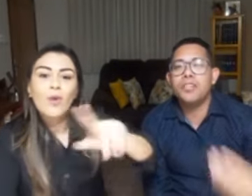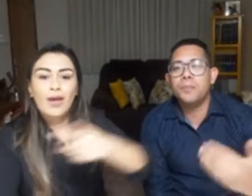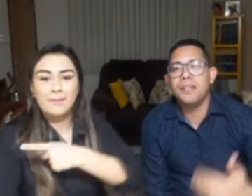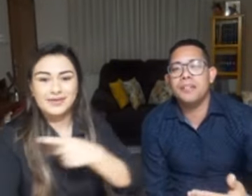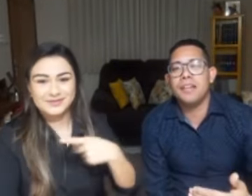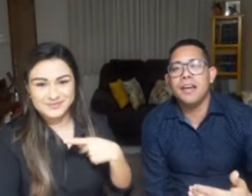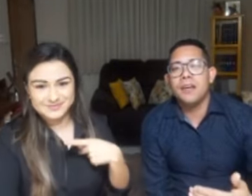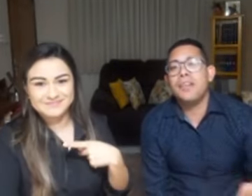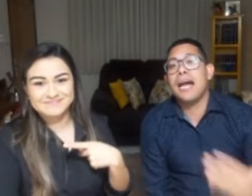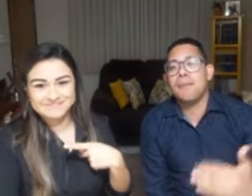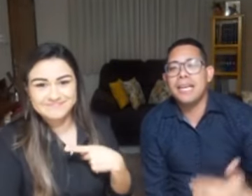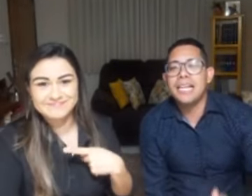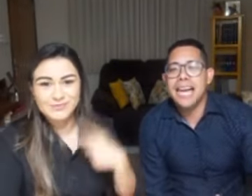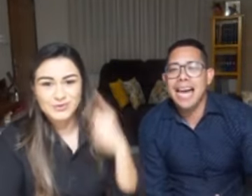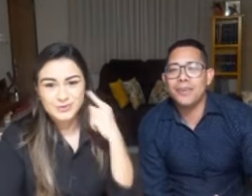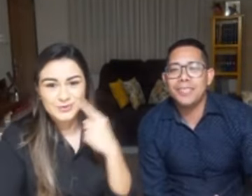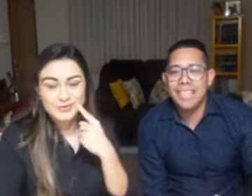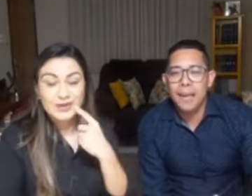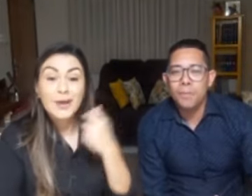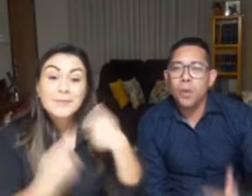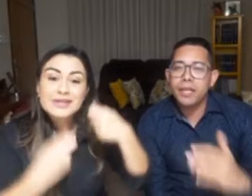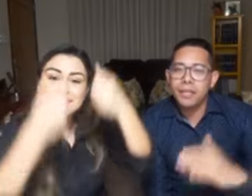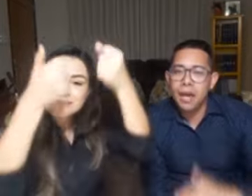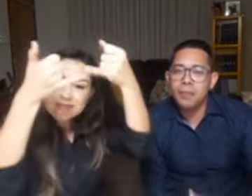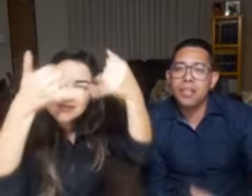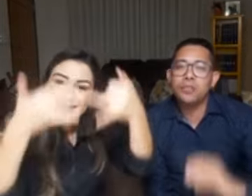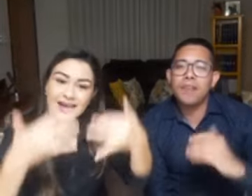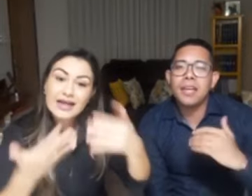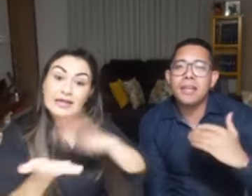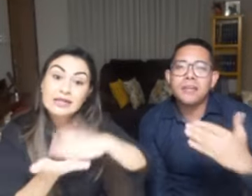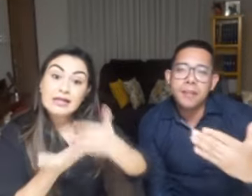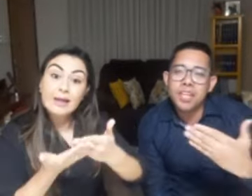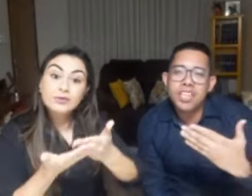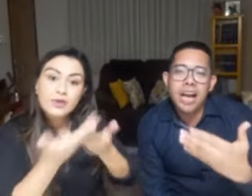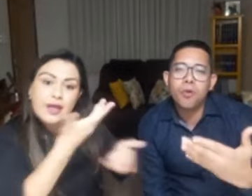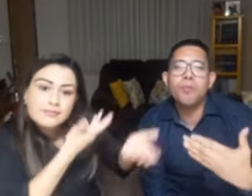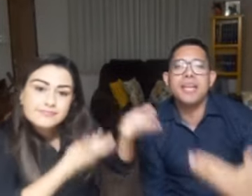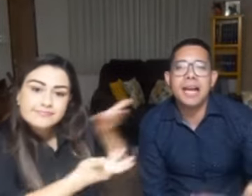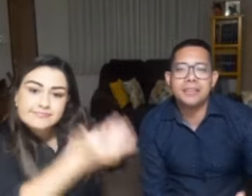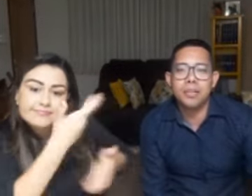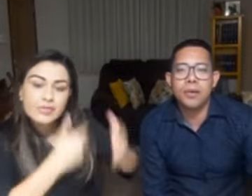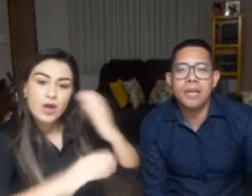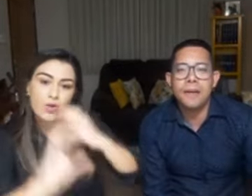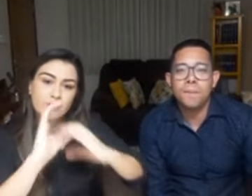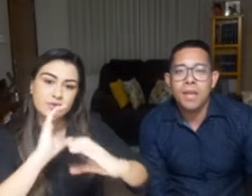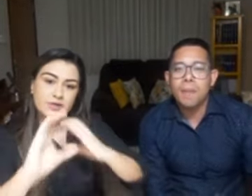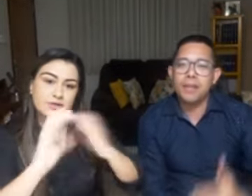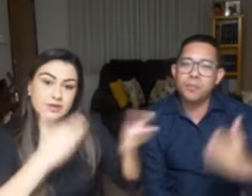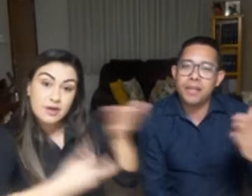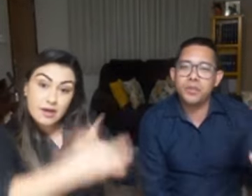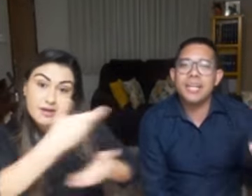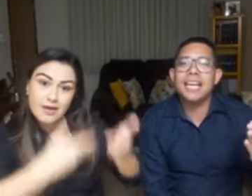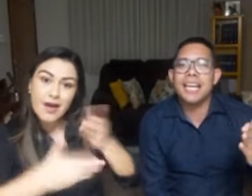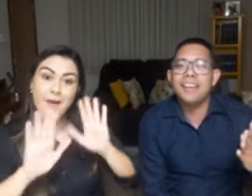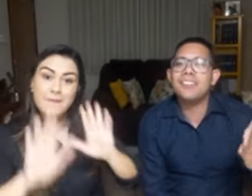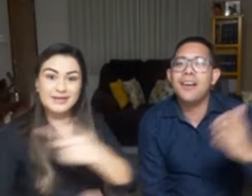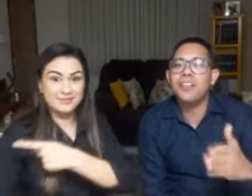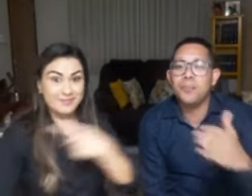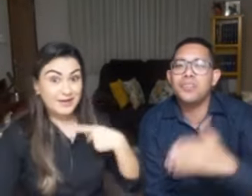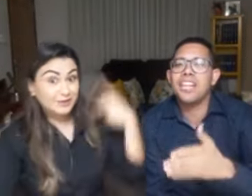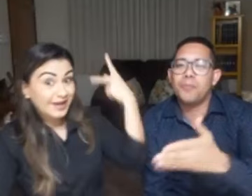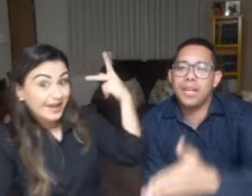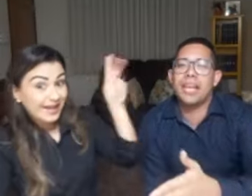então isso precisa ficar bem claro, né? O intérprete ele só vai intermediar a comunicação ali, mas o pastor da igreja